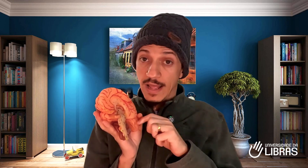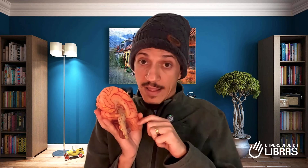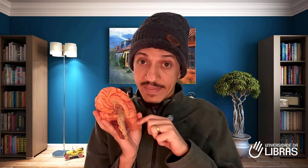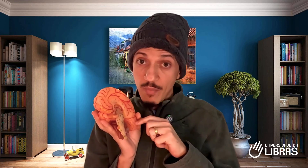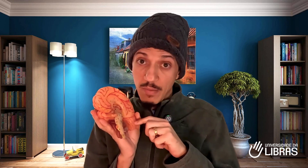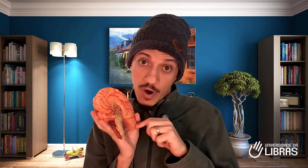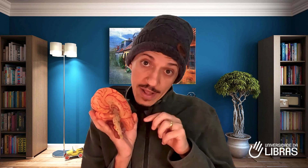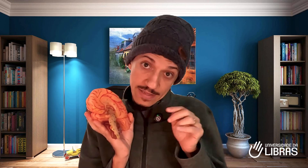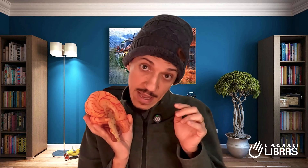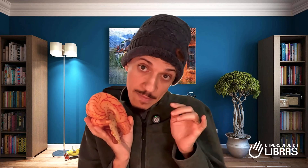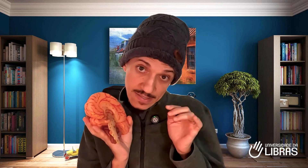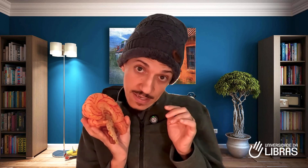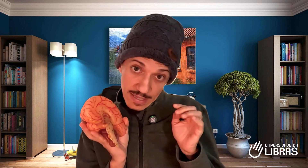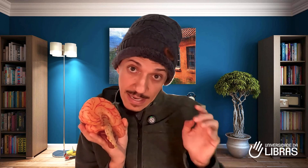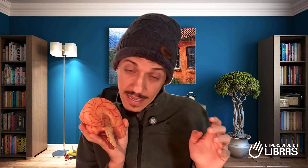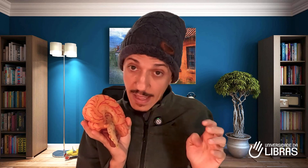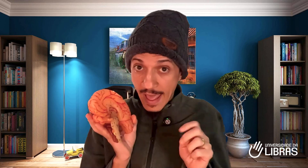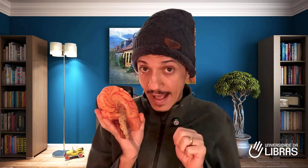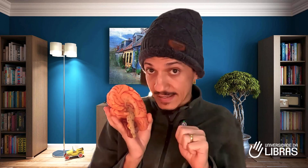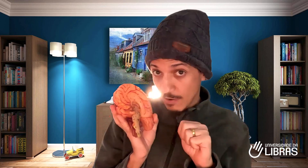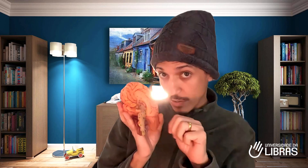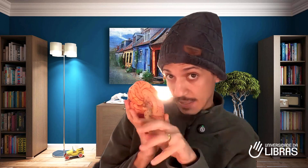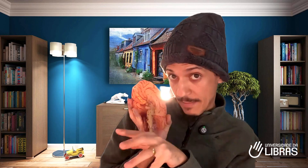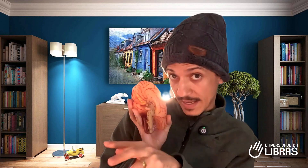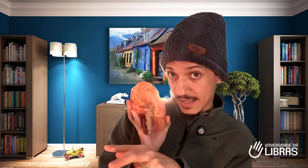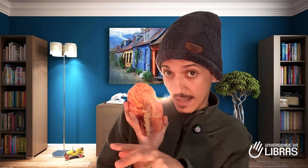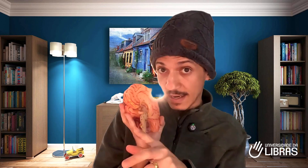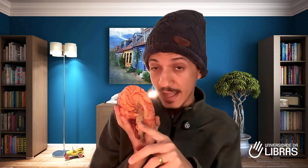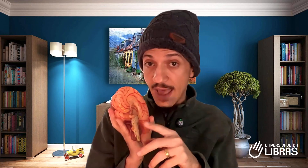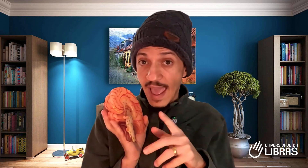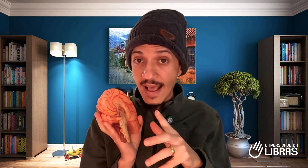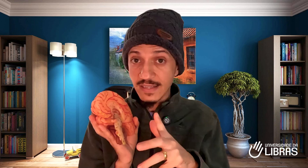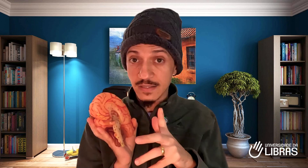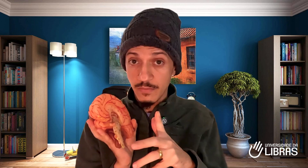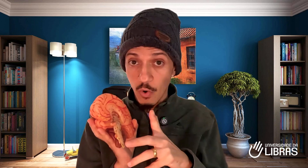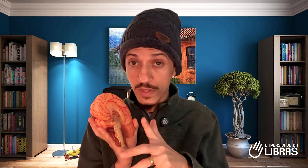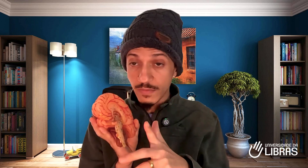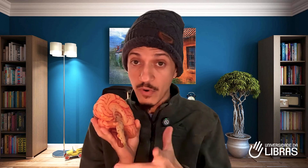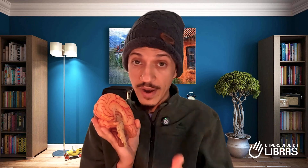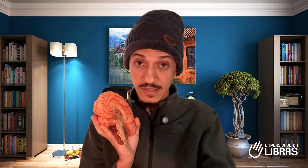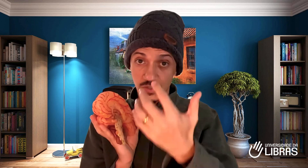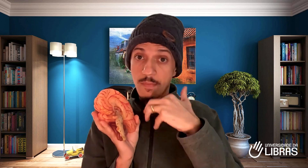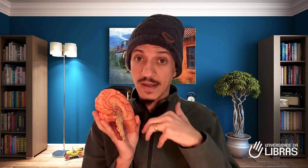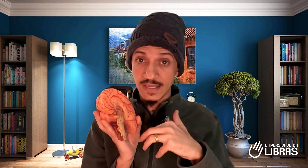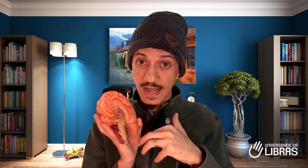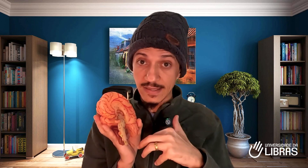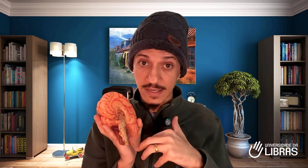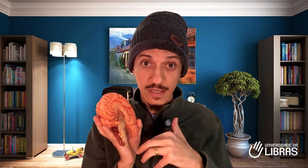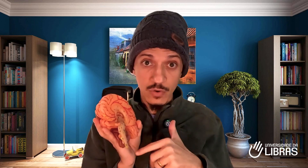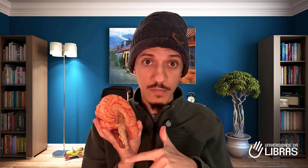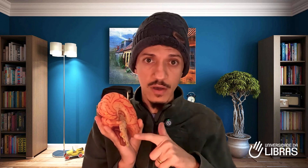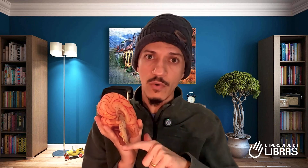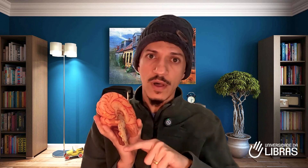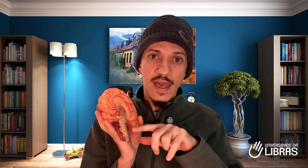tal memória está armazenada ali, essa outra está armazenada ali, essas outras memórias estão armazenadas aqui comigo, e ele